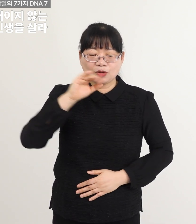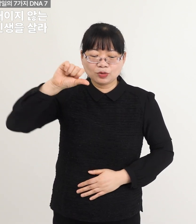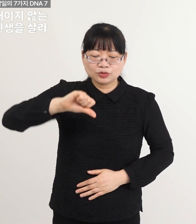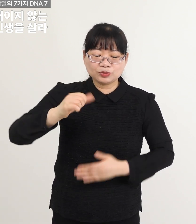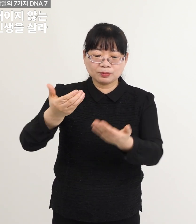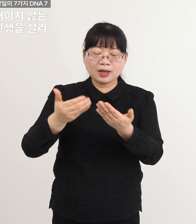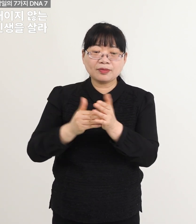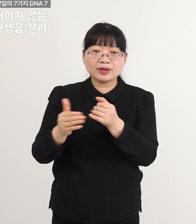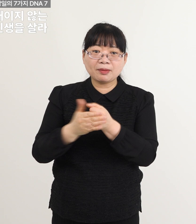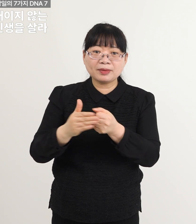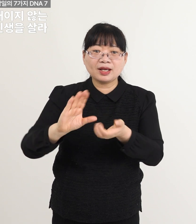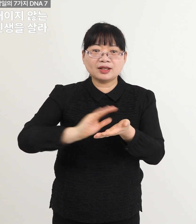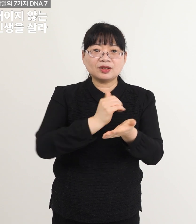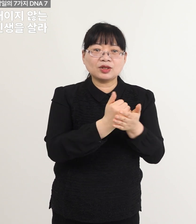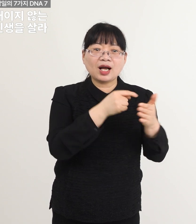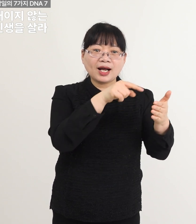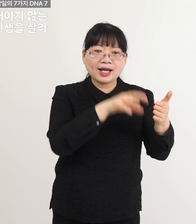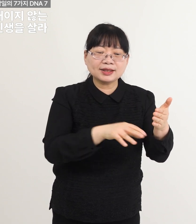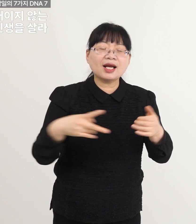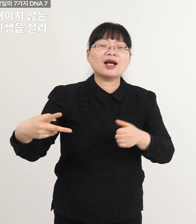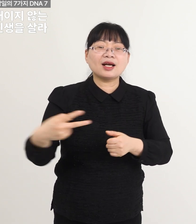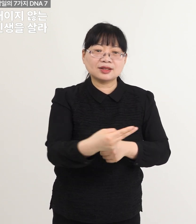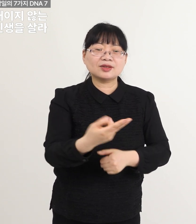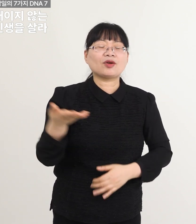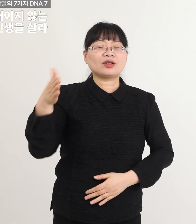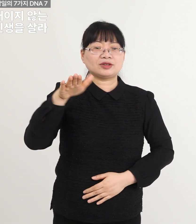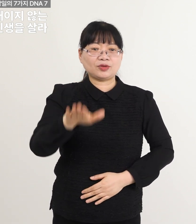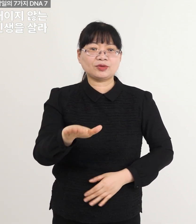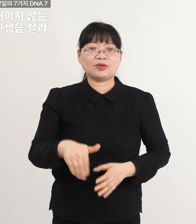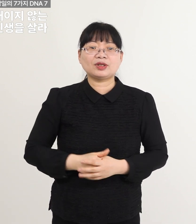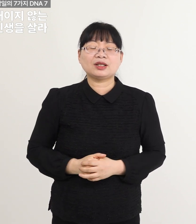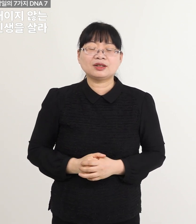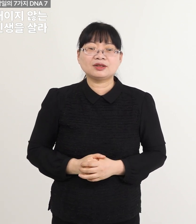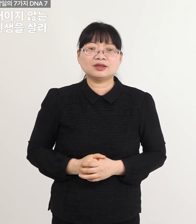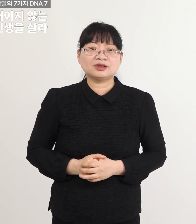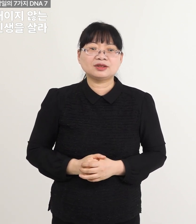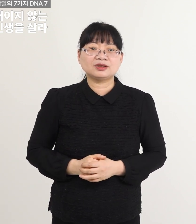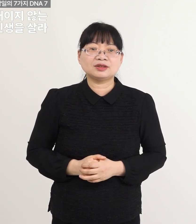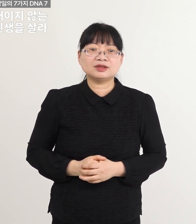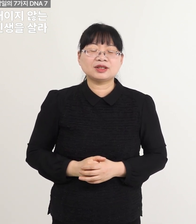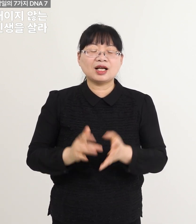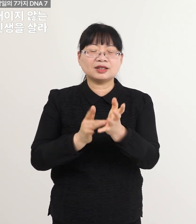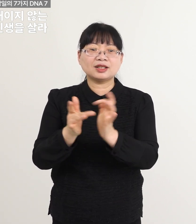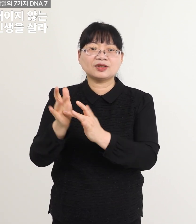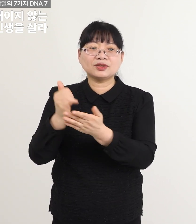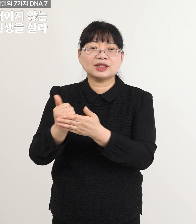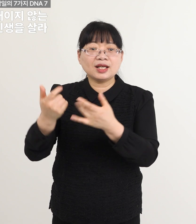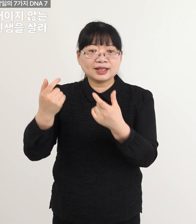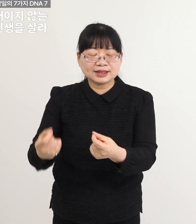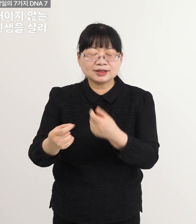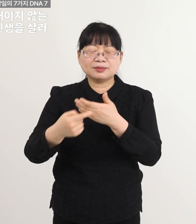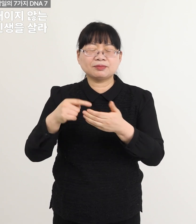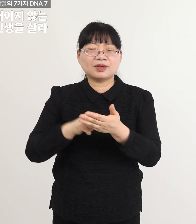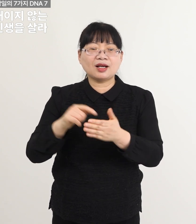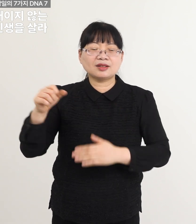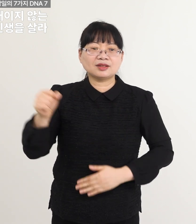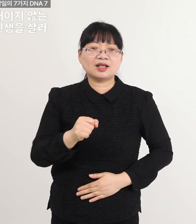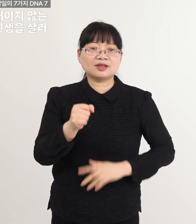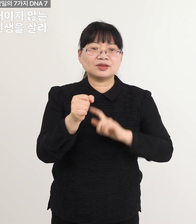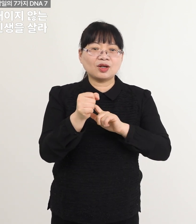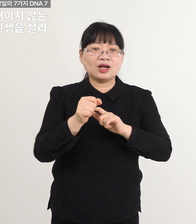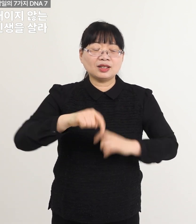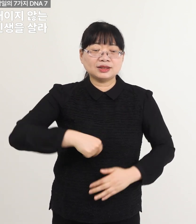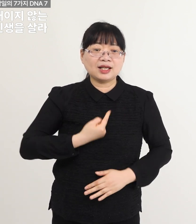받아 그리스도에게서 끊어질지라도. 이것은 예수님 같은 심정으로